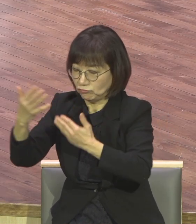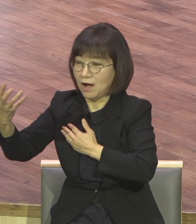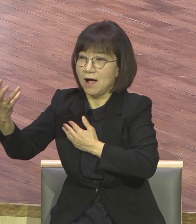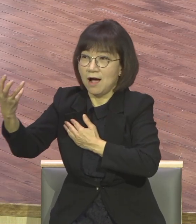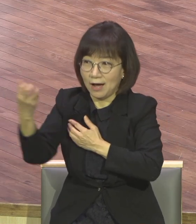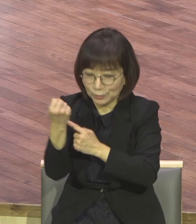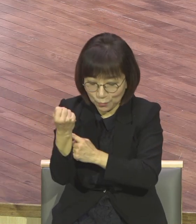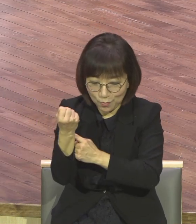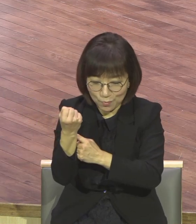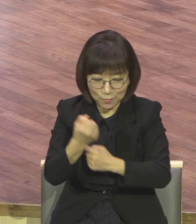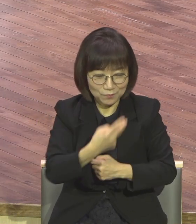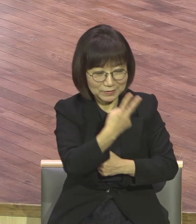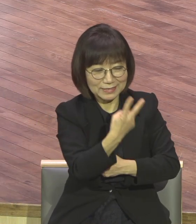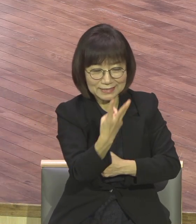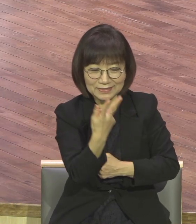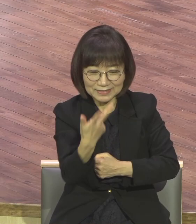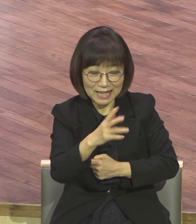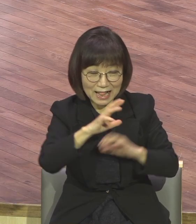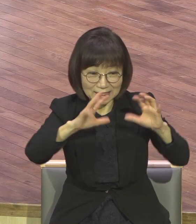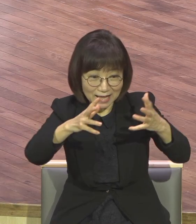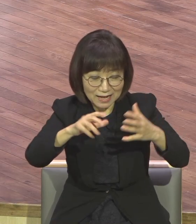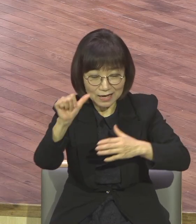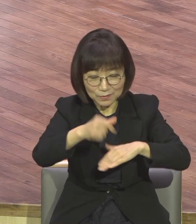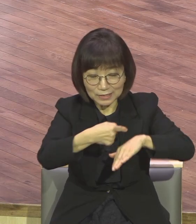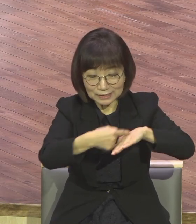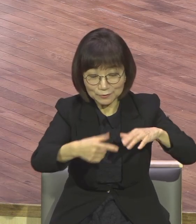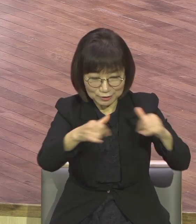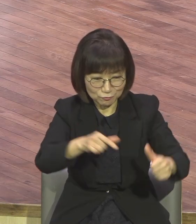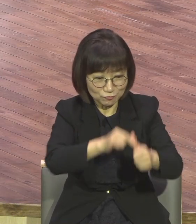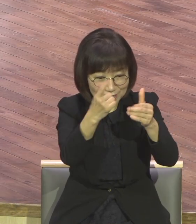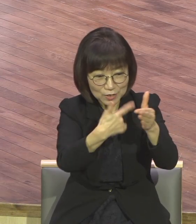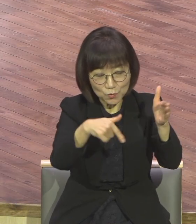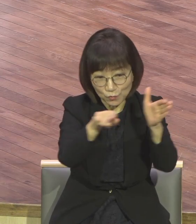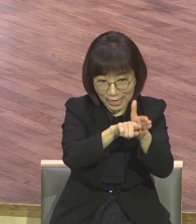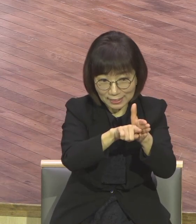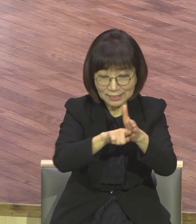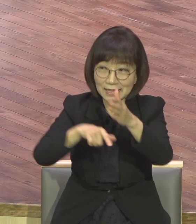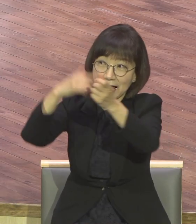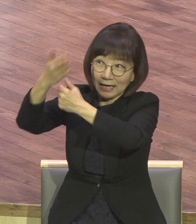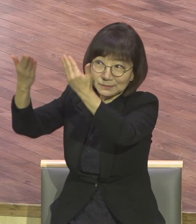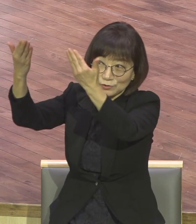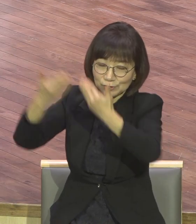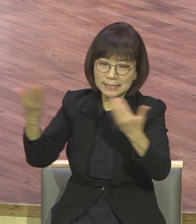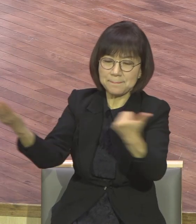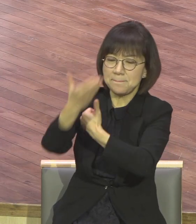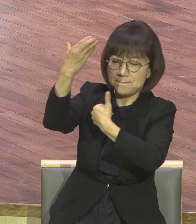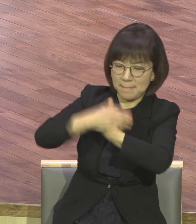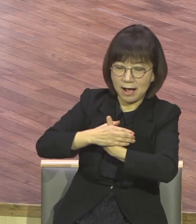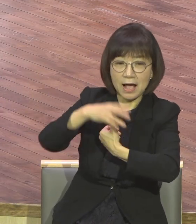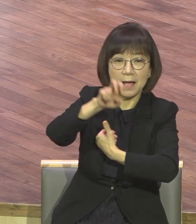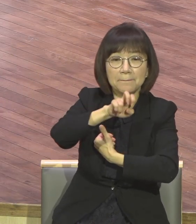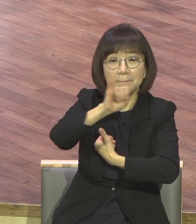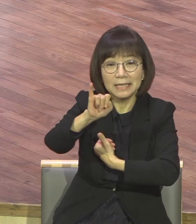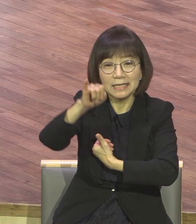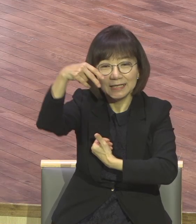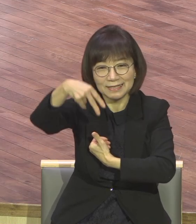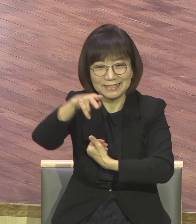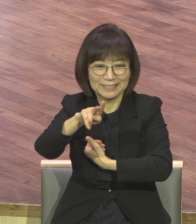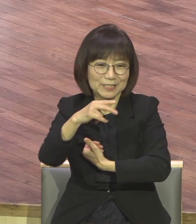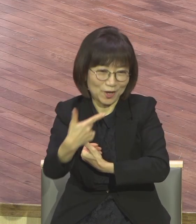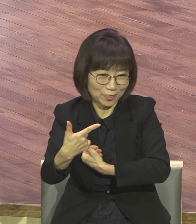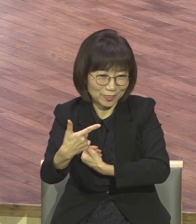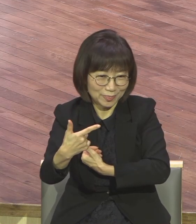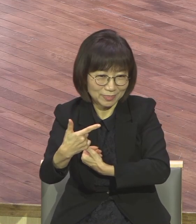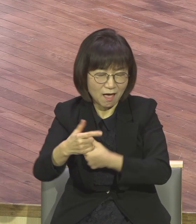이걸 가지고 237 나라 오천족 살리시는 헤븐리 미션, 이걸 실행할 수 있는 거 하나님이 다 주셔야